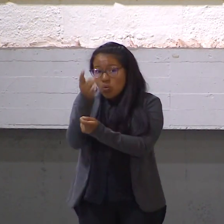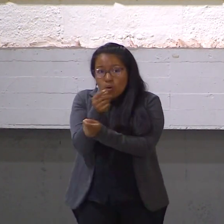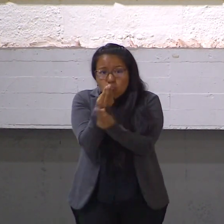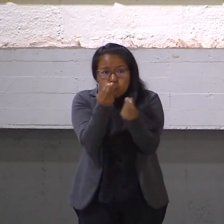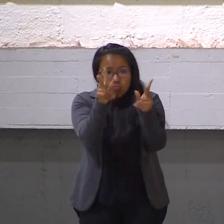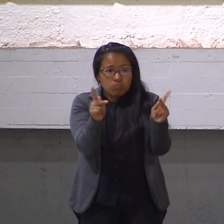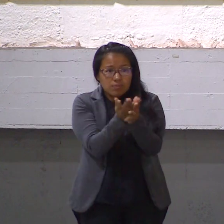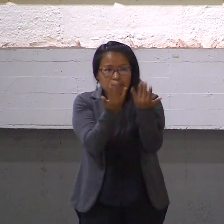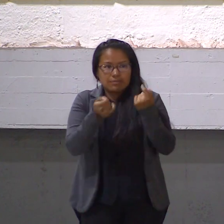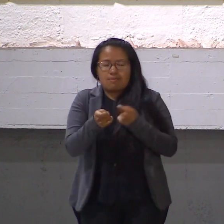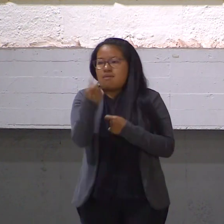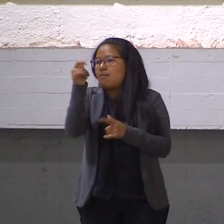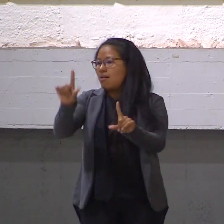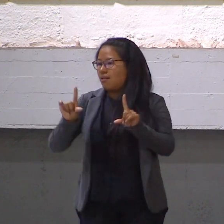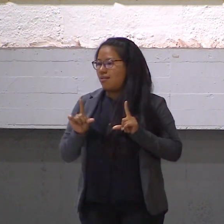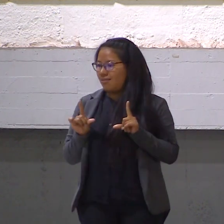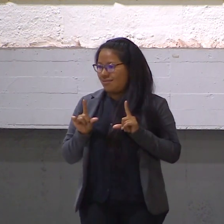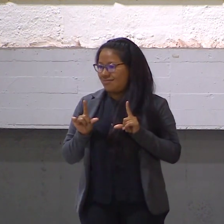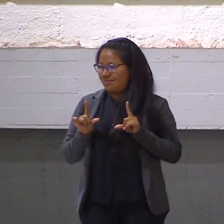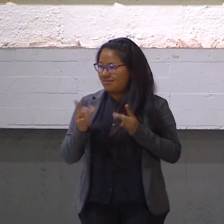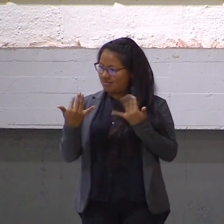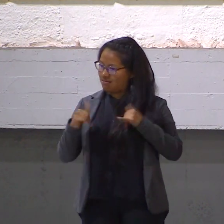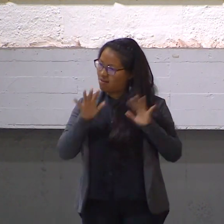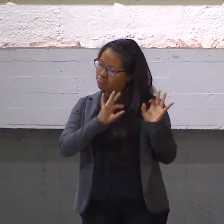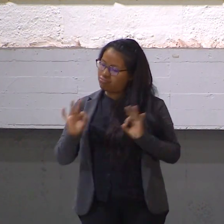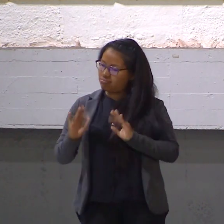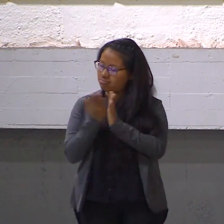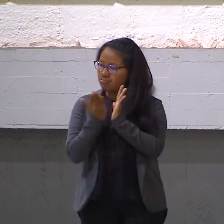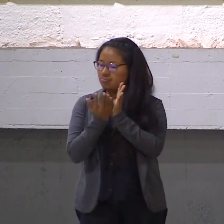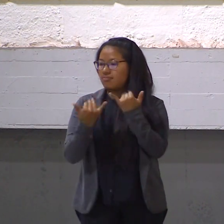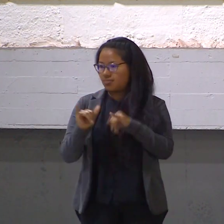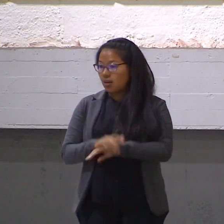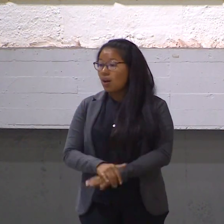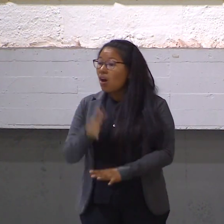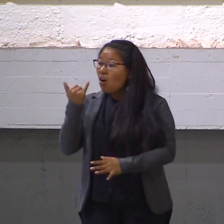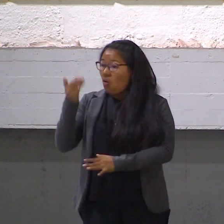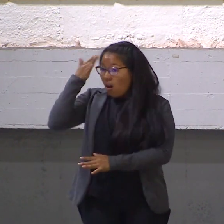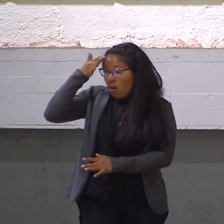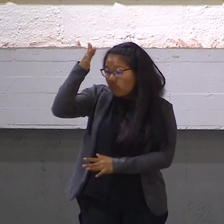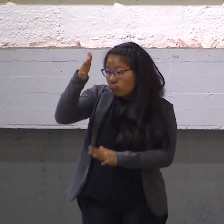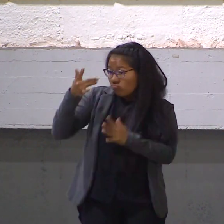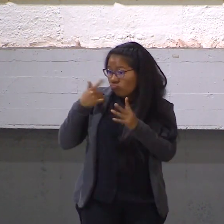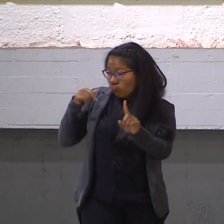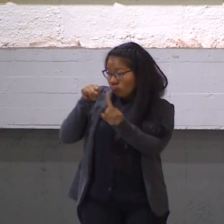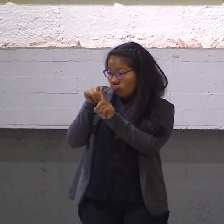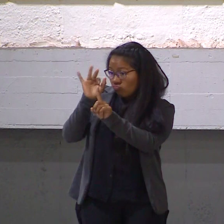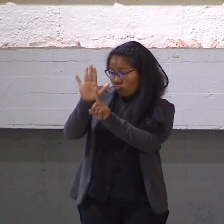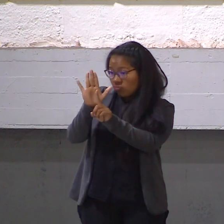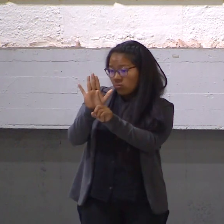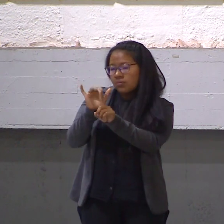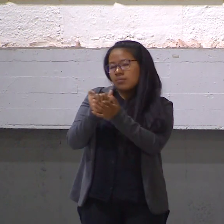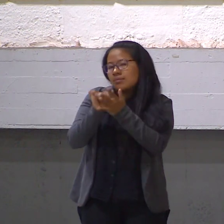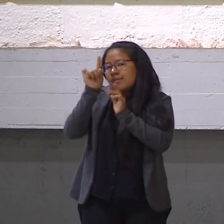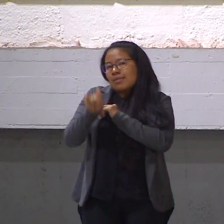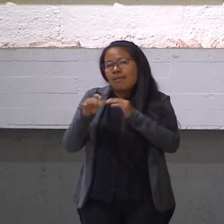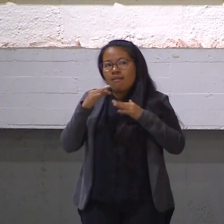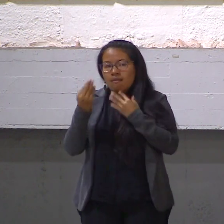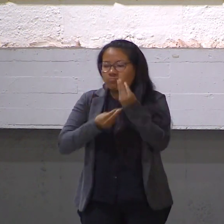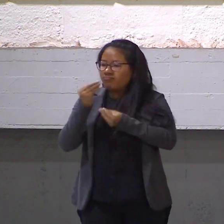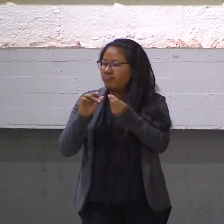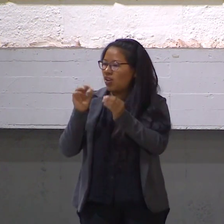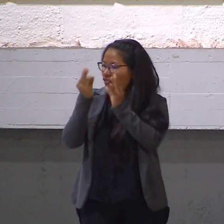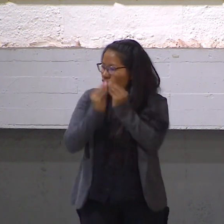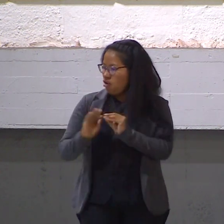están por graduarse muchos se están preparando y la proyección que nosotros hagamos ahorita debemos hacerla con mucha responsabilidad